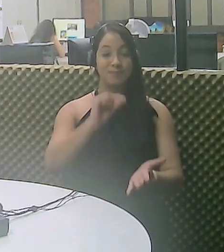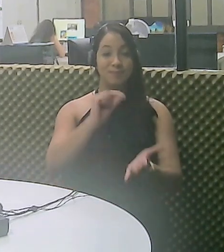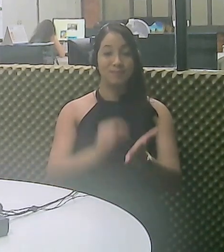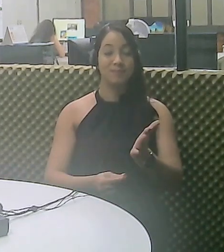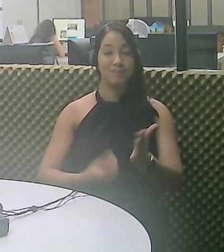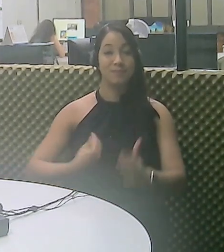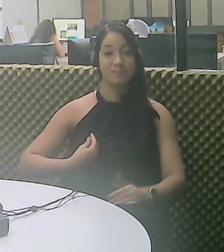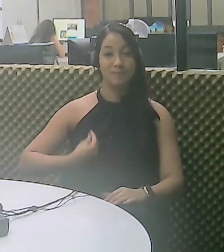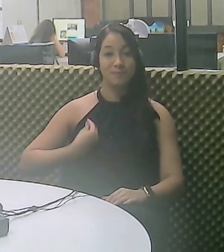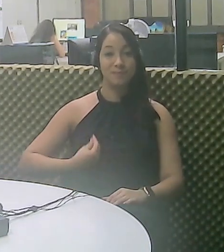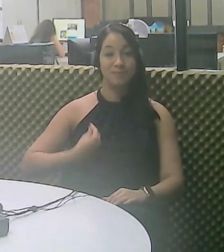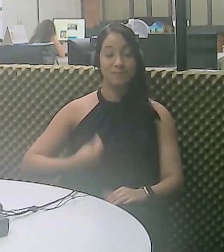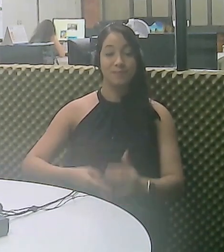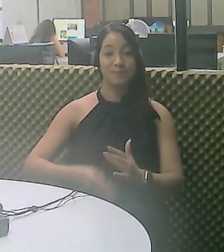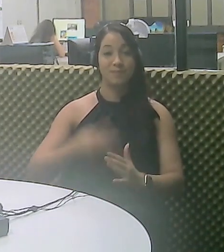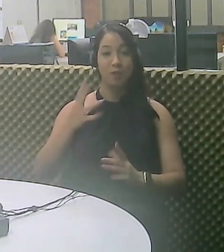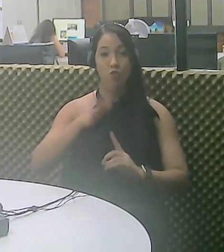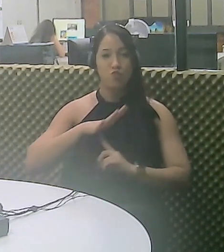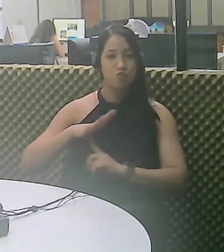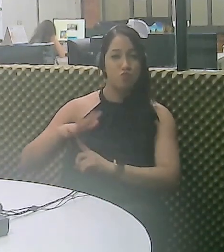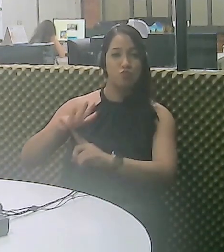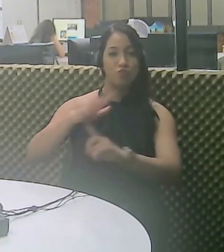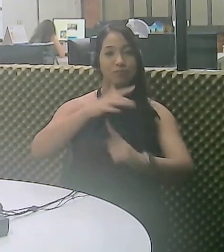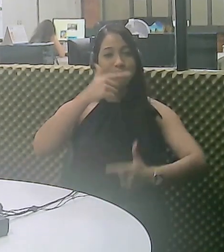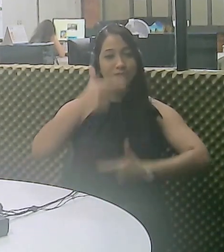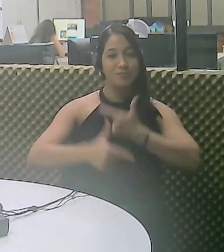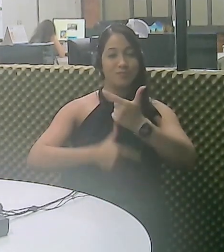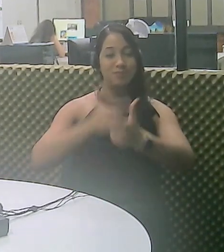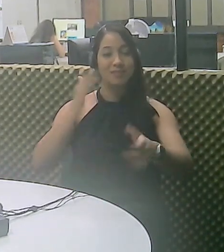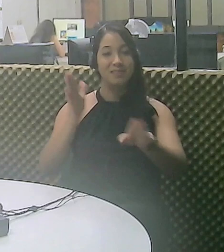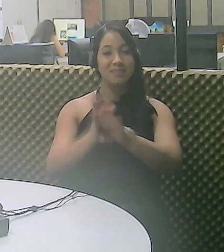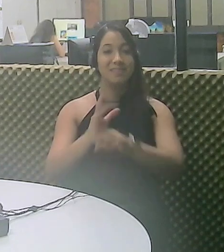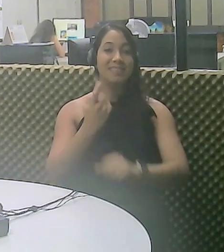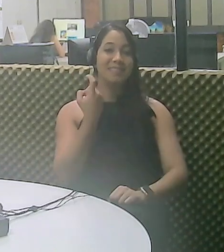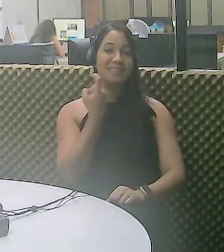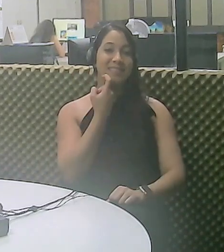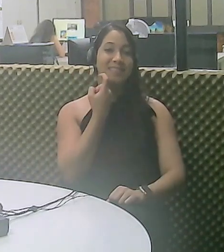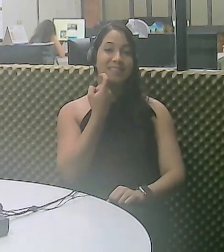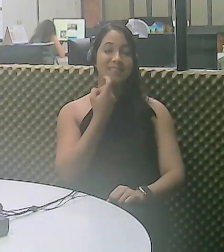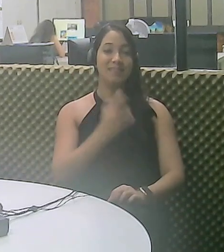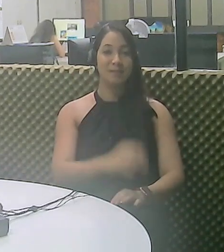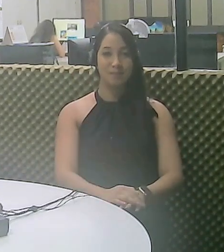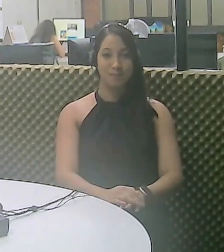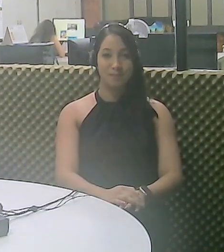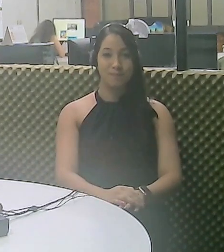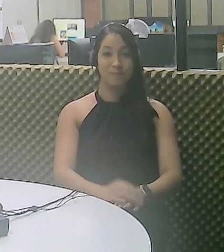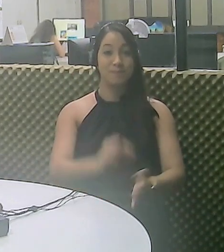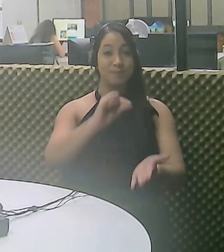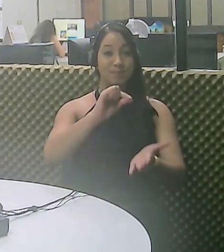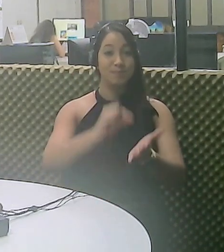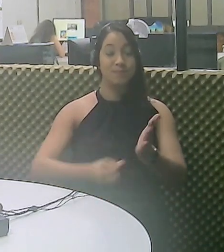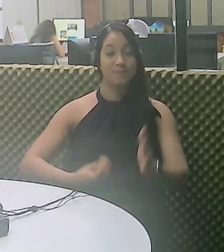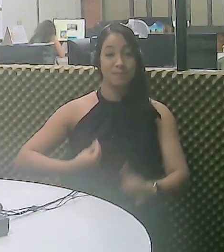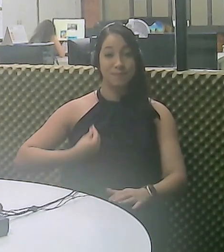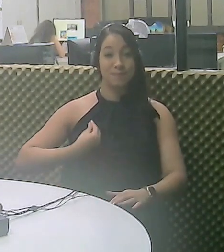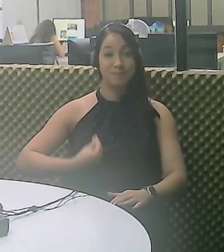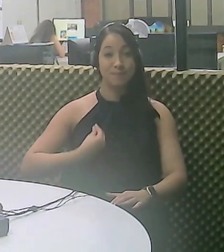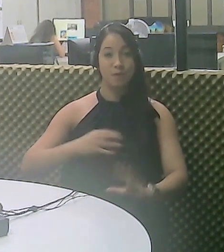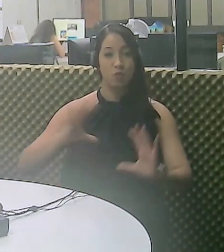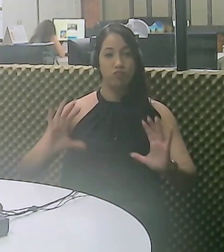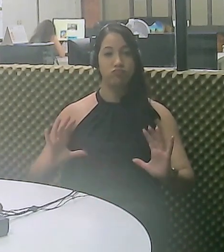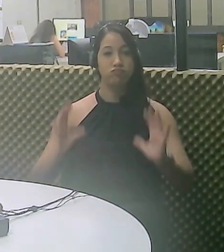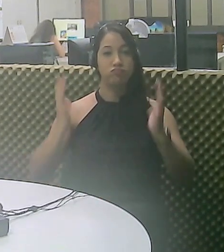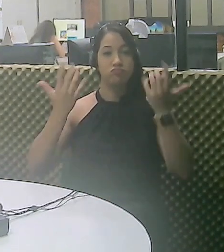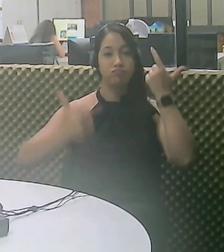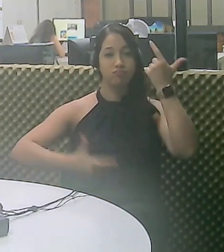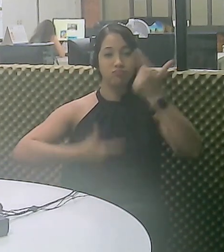Inscrições presenciais para o segundo mega feirão de empregos vão até sexta. As inscrições presenciais para o Mega Feirão